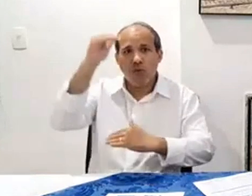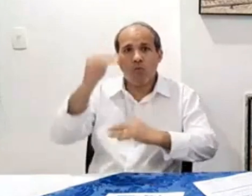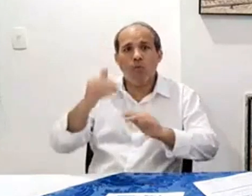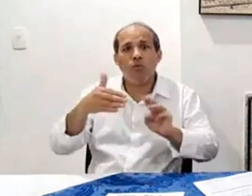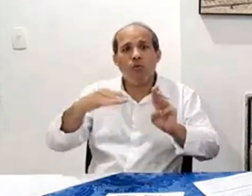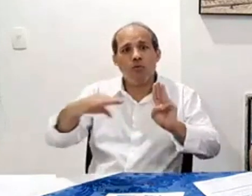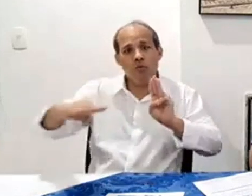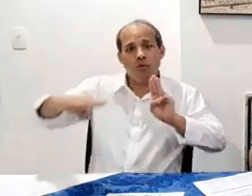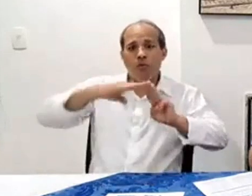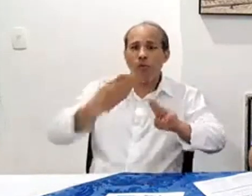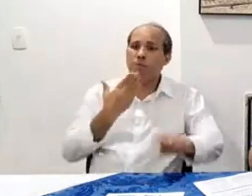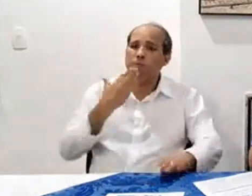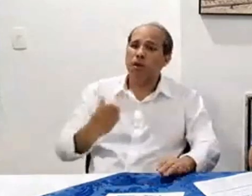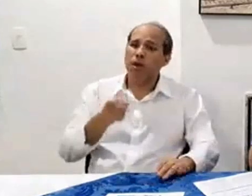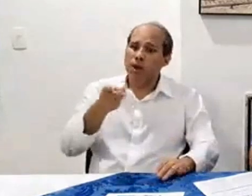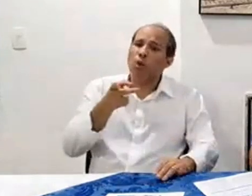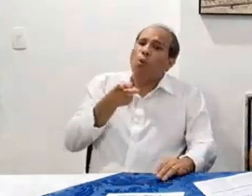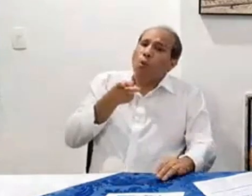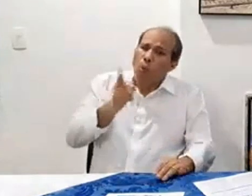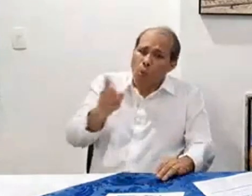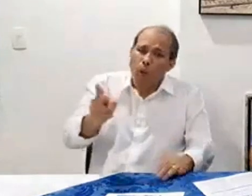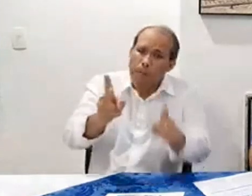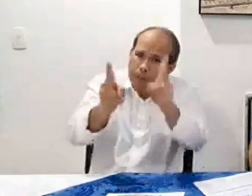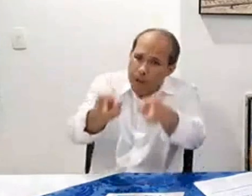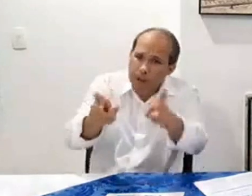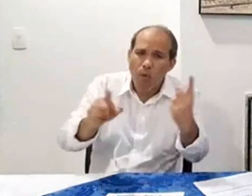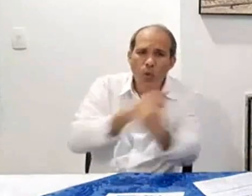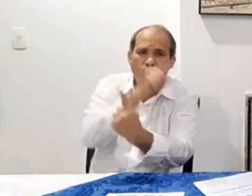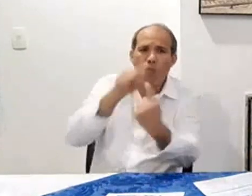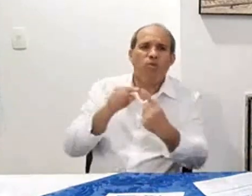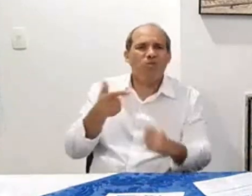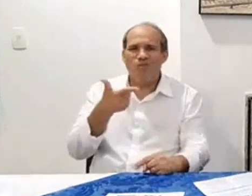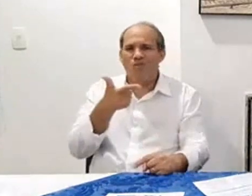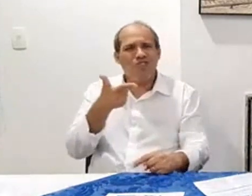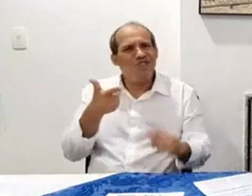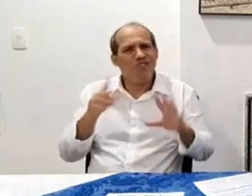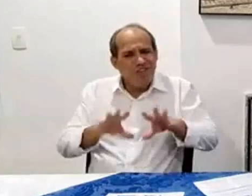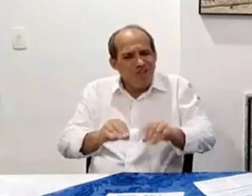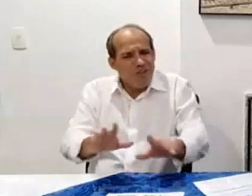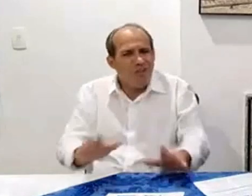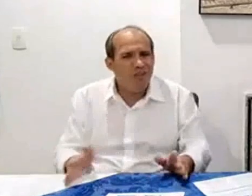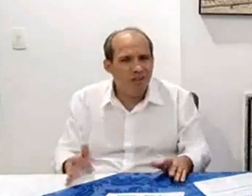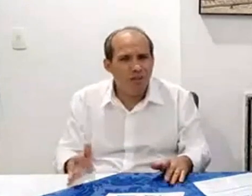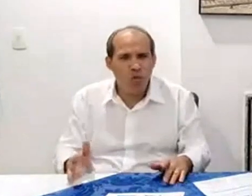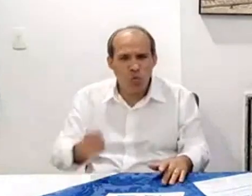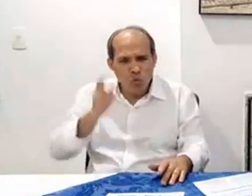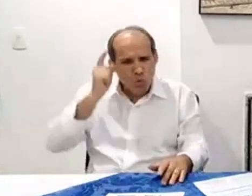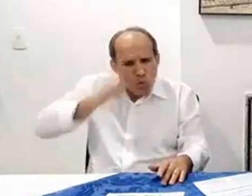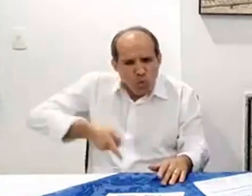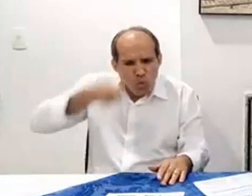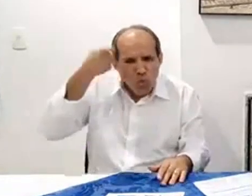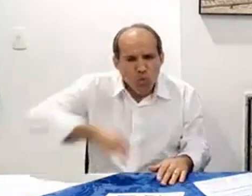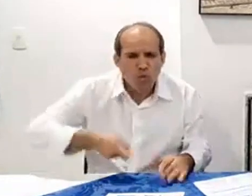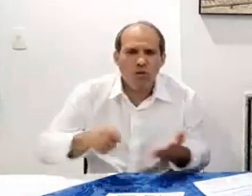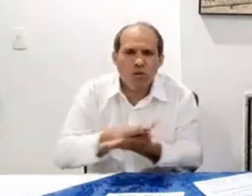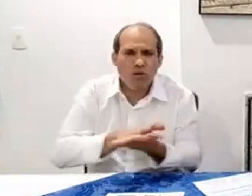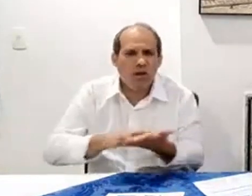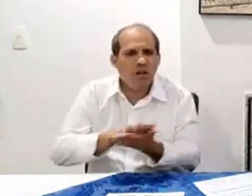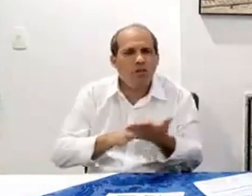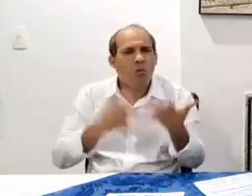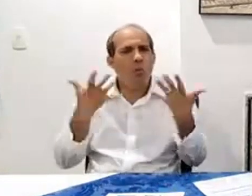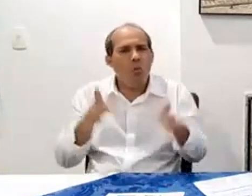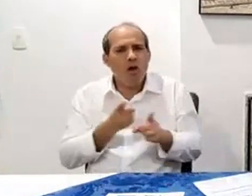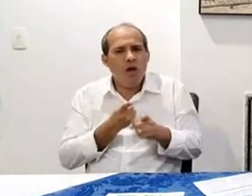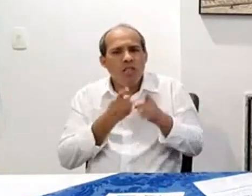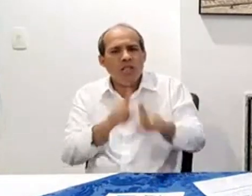determinei que prossigo nessa missão. Não existe interferência, ninguém quer impor nada, ninguém quer atacar